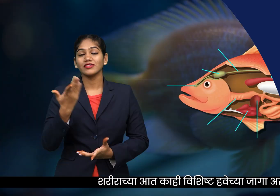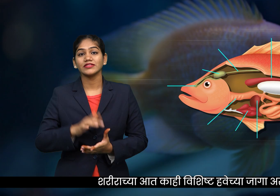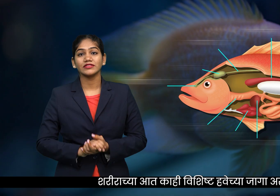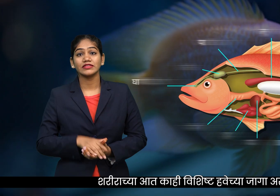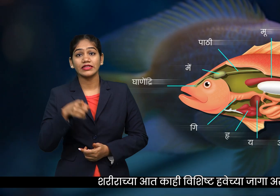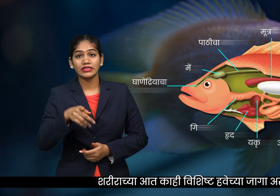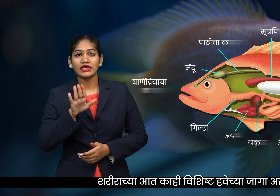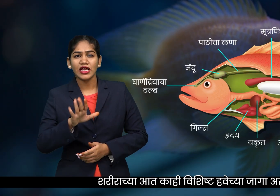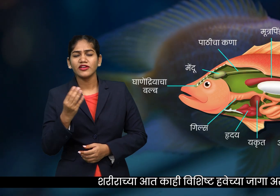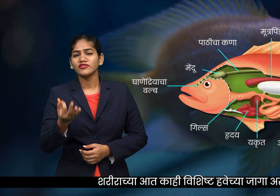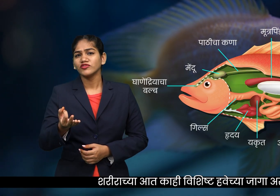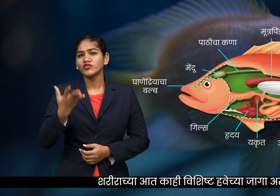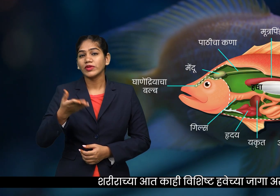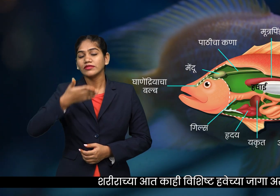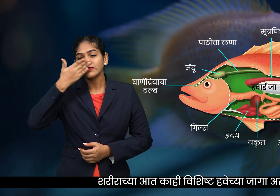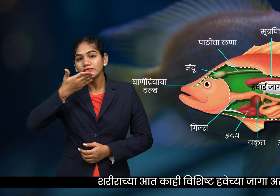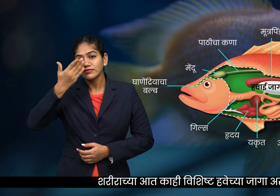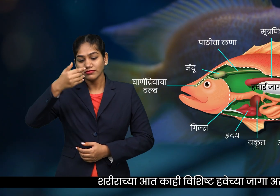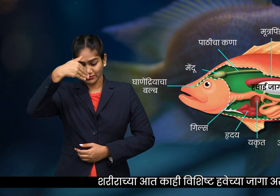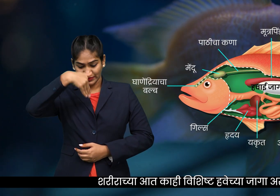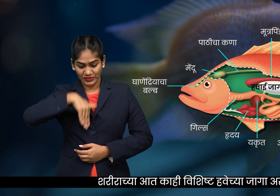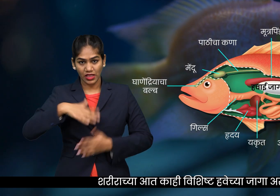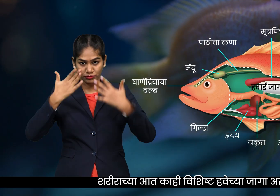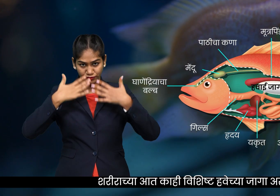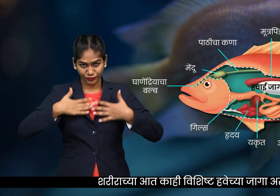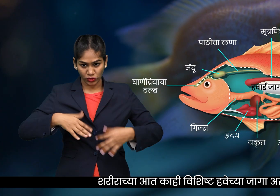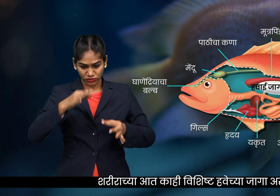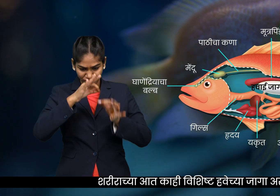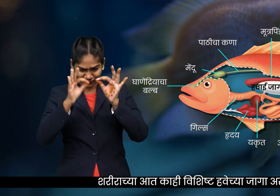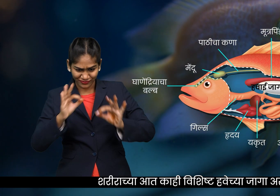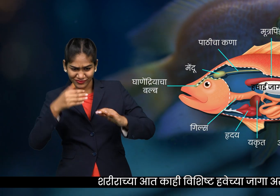शरीराच्या आत काही विशिष्ट हवेच्या जागा असणे.